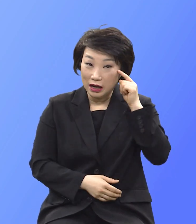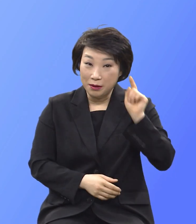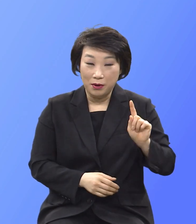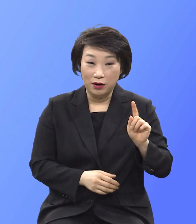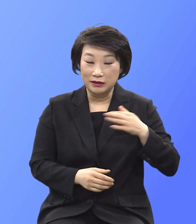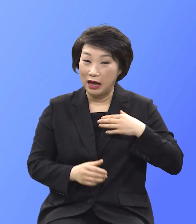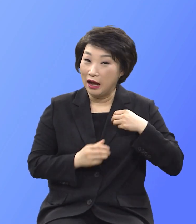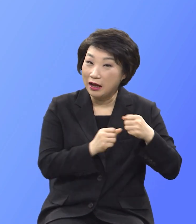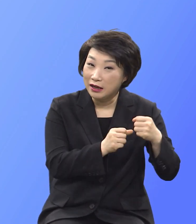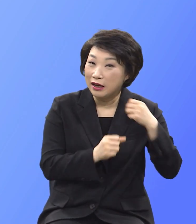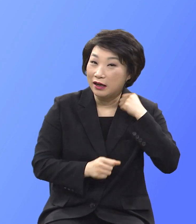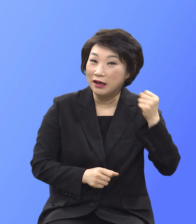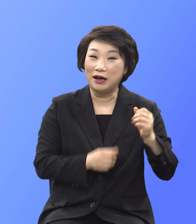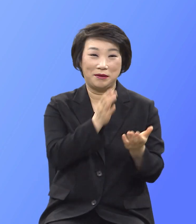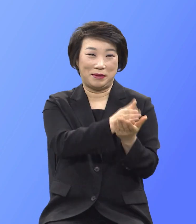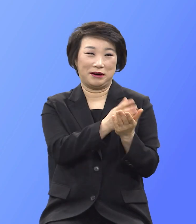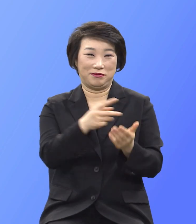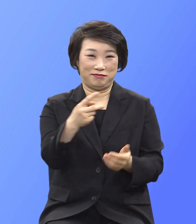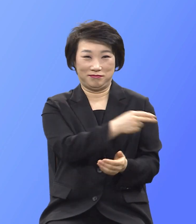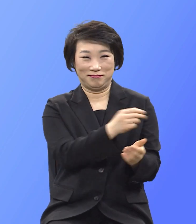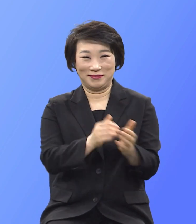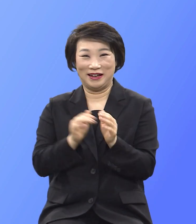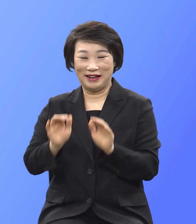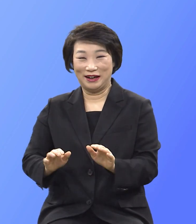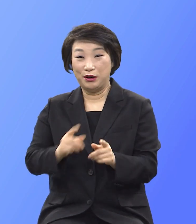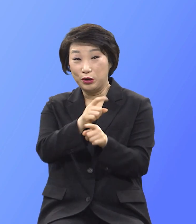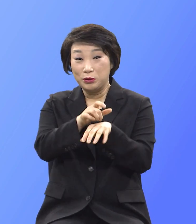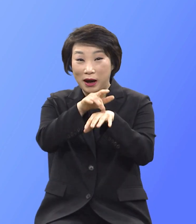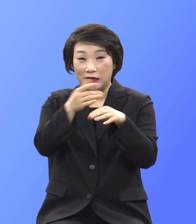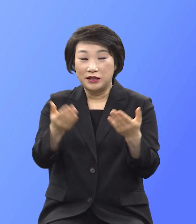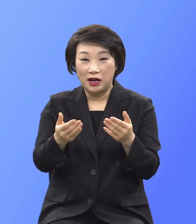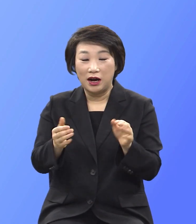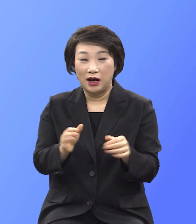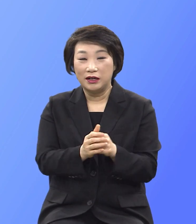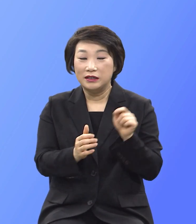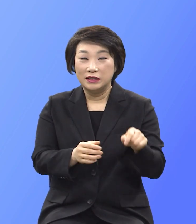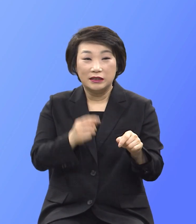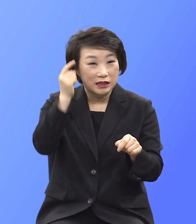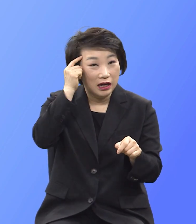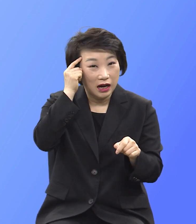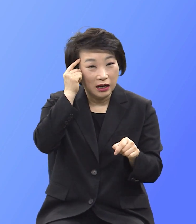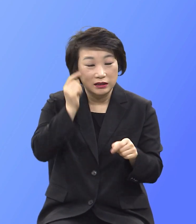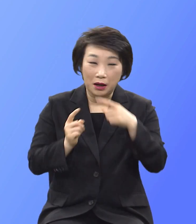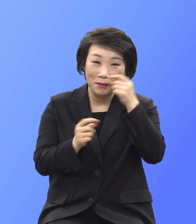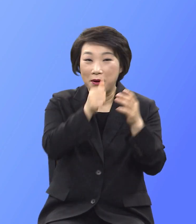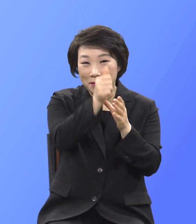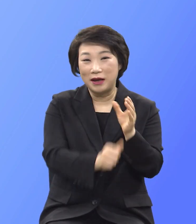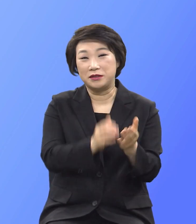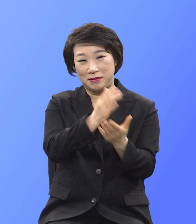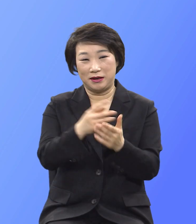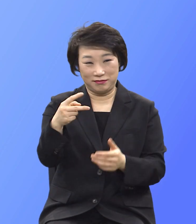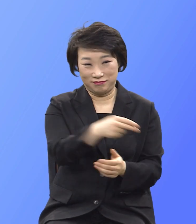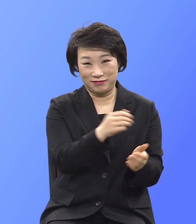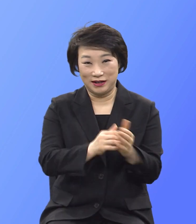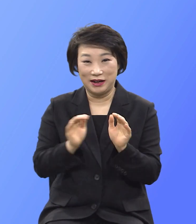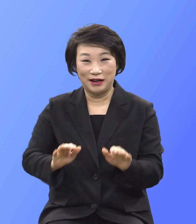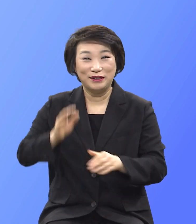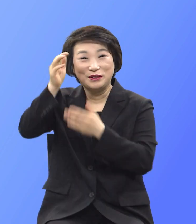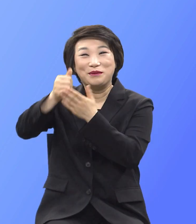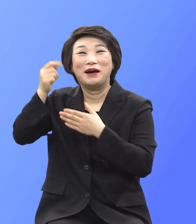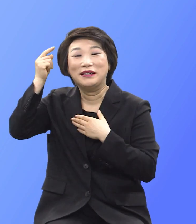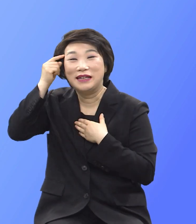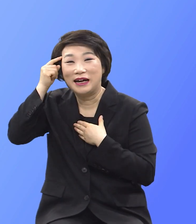나를 지배하지 못하도록, 마귀의 생각, 귀신의 생각이 나를 미혹하지 못하도록